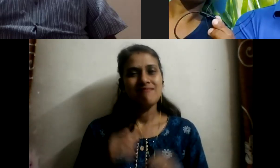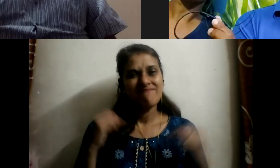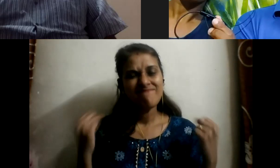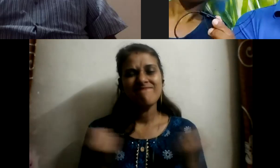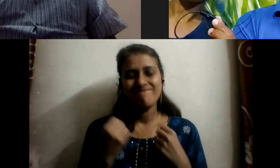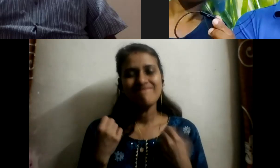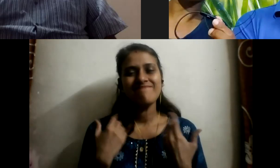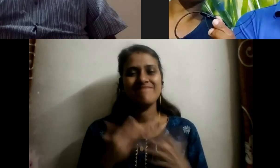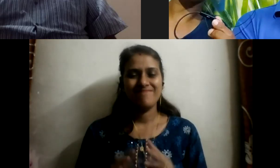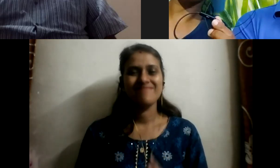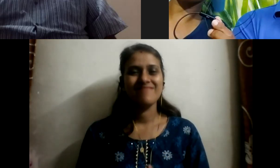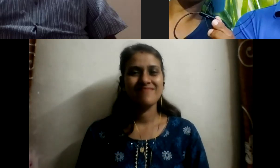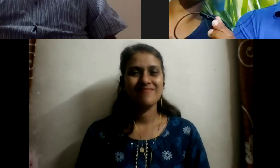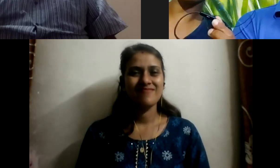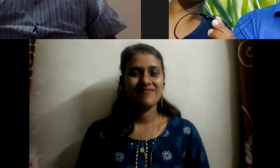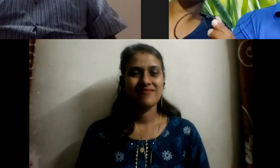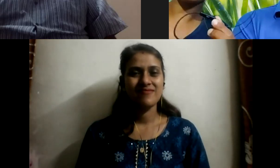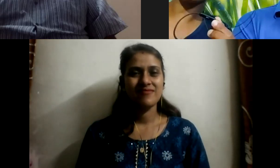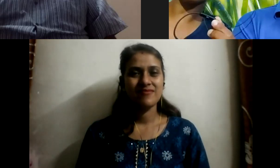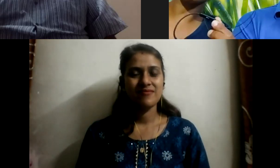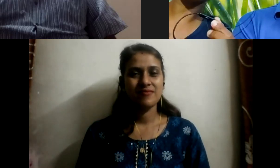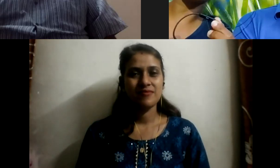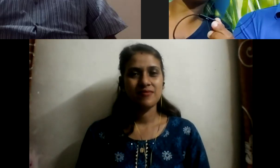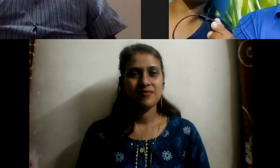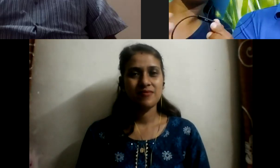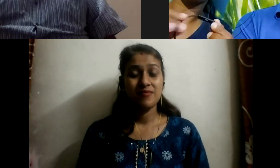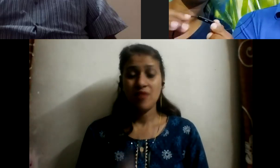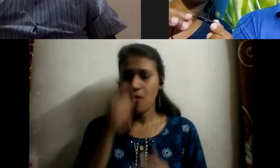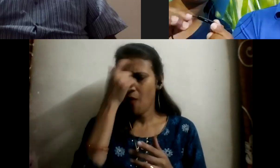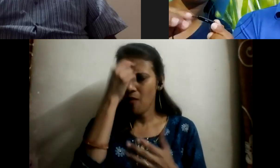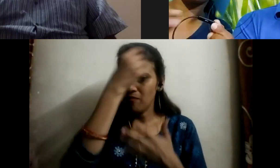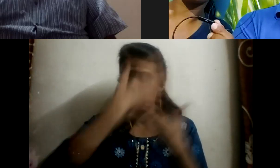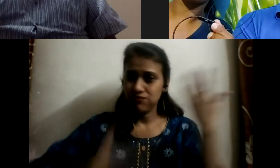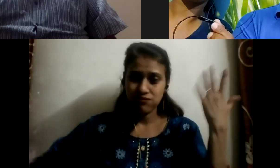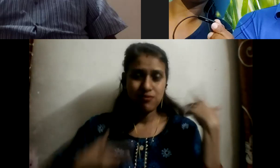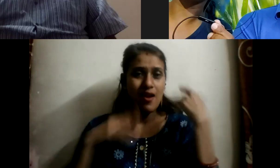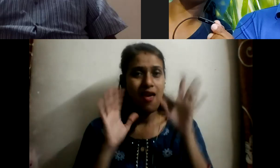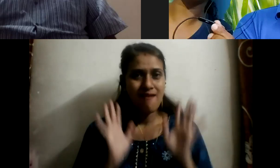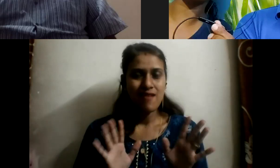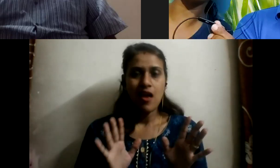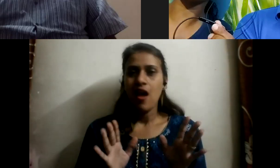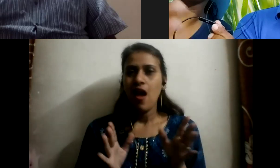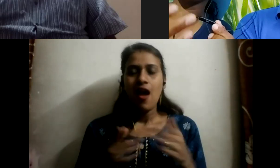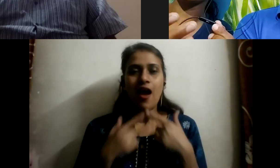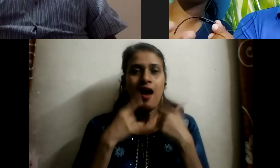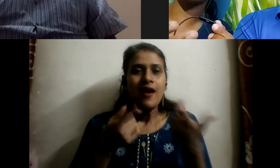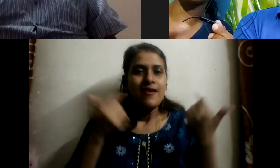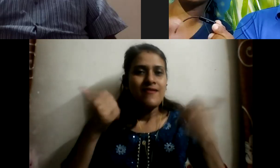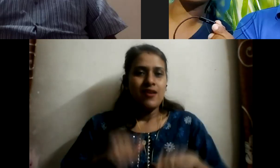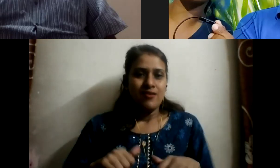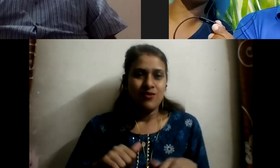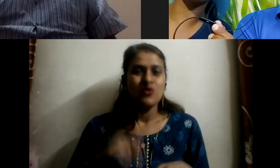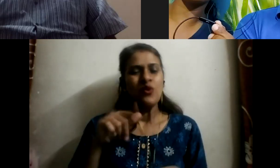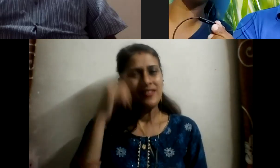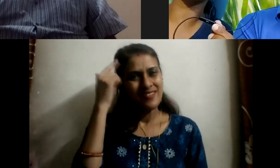हुआ है, हमारा जो एक एक प्रॉब्लम्स है वो हम बता नहीं सकते हैं। लोग सोचते हैं हाँ, हमें इस बार